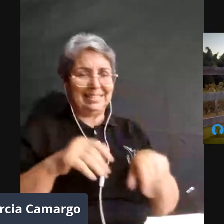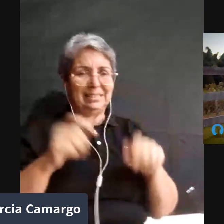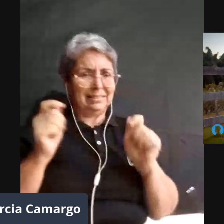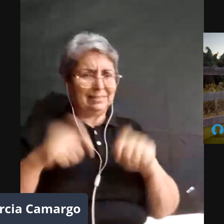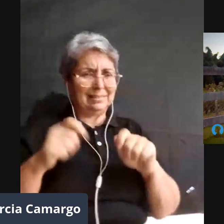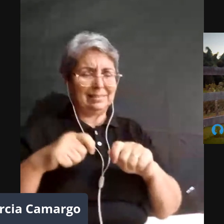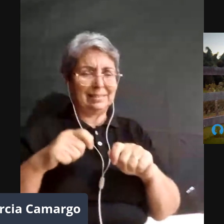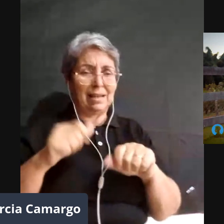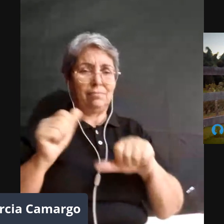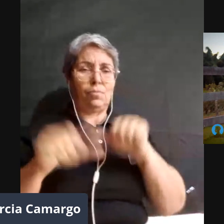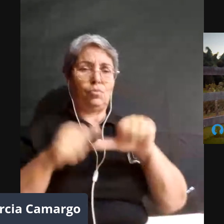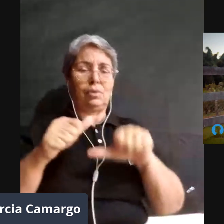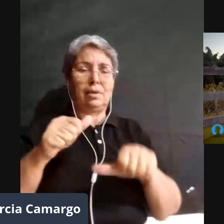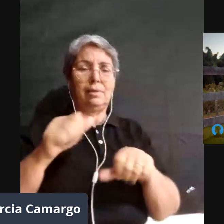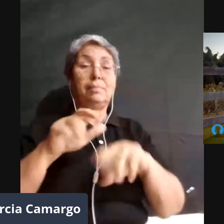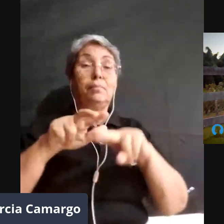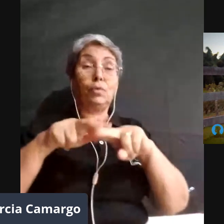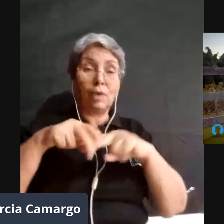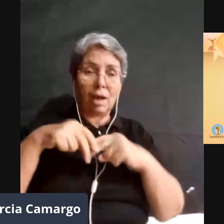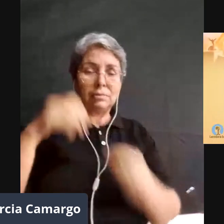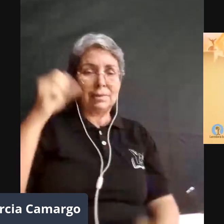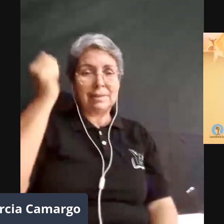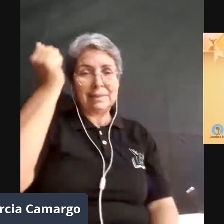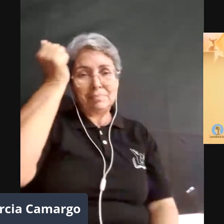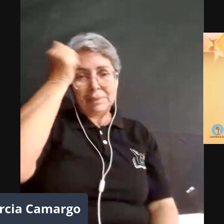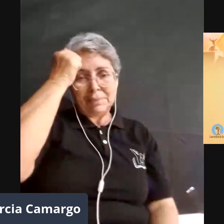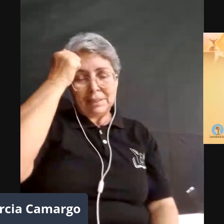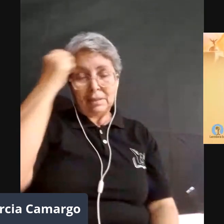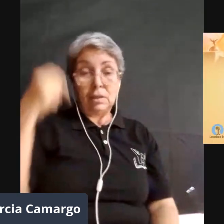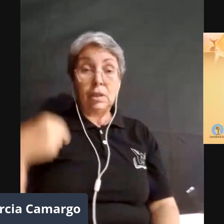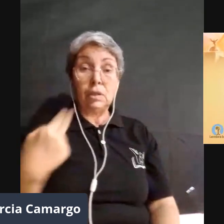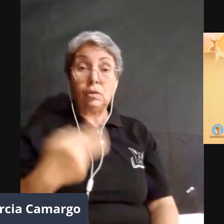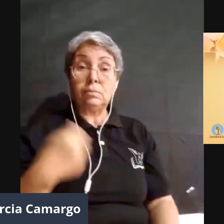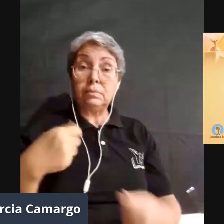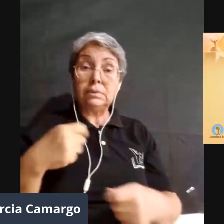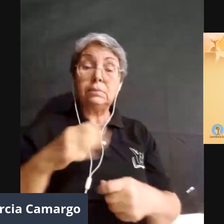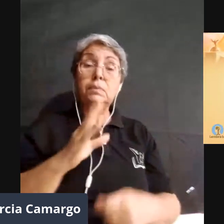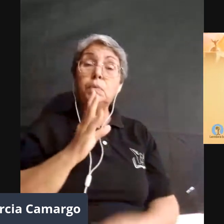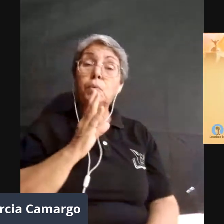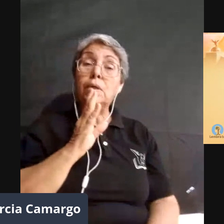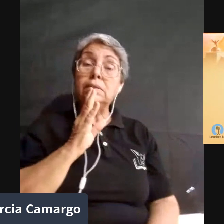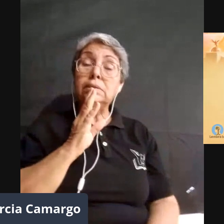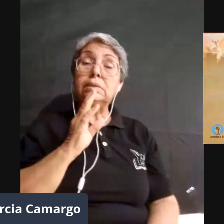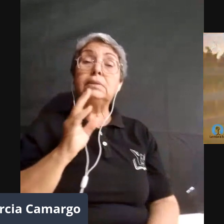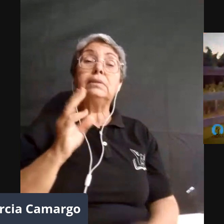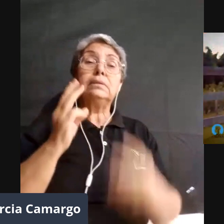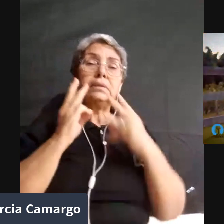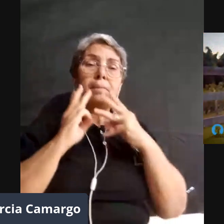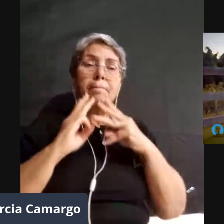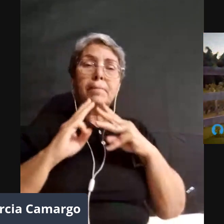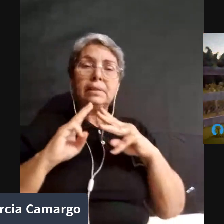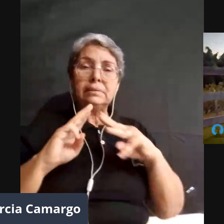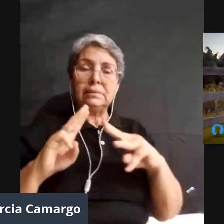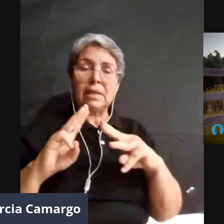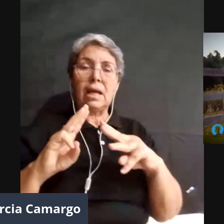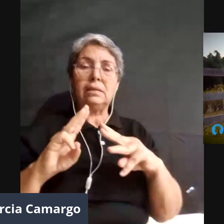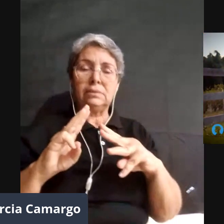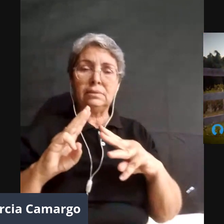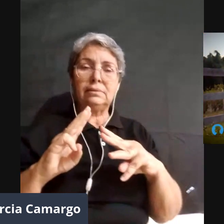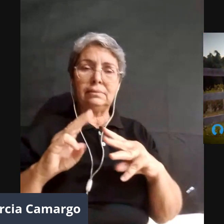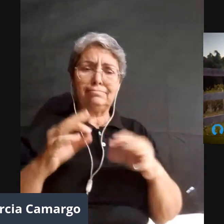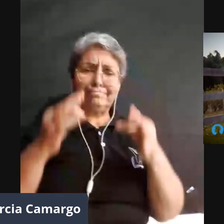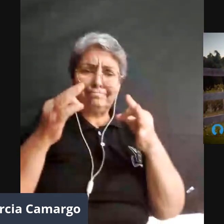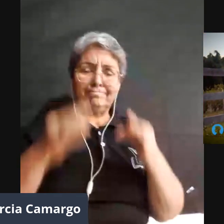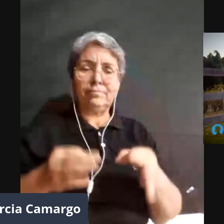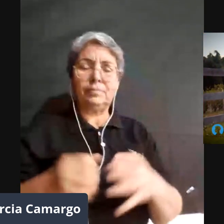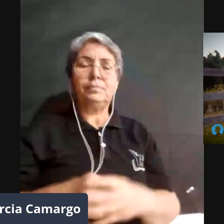precisamos conhecer a história completa de como temos confrontado a Cristo. E isso já tem durado mais de um século. Vocês sabiam